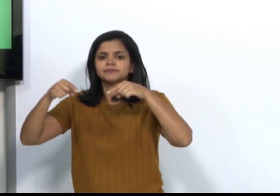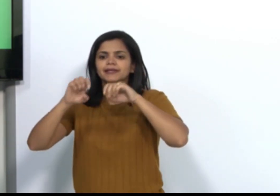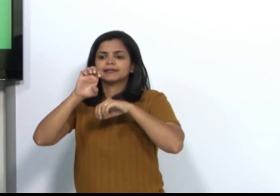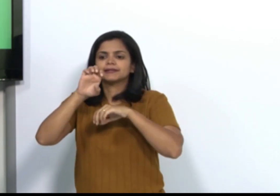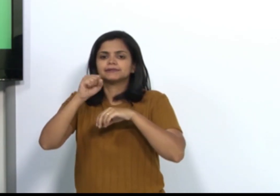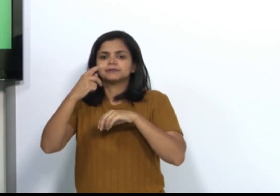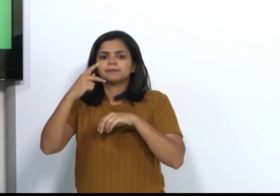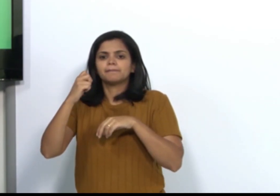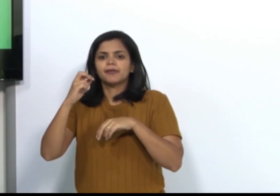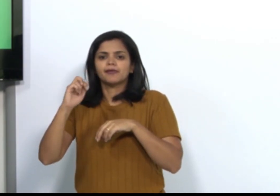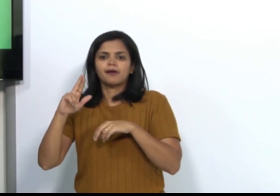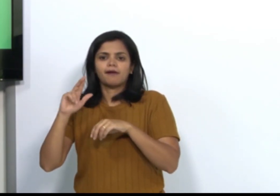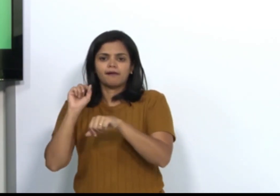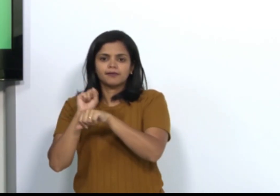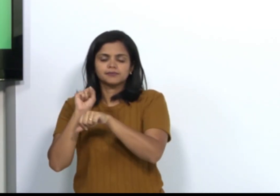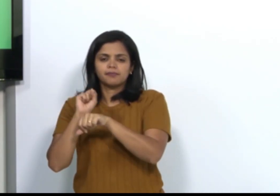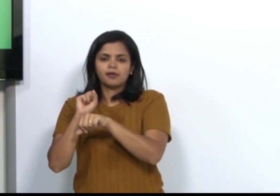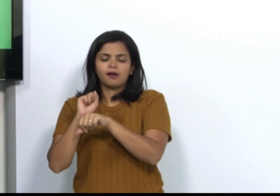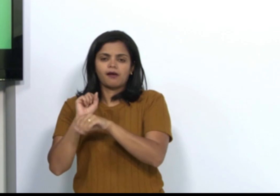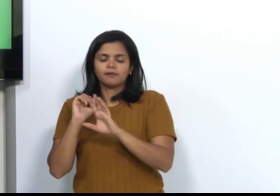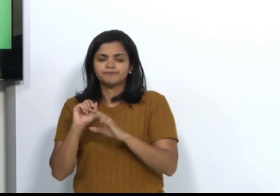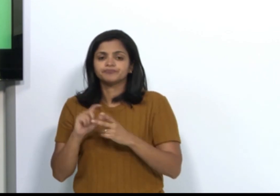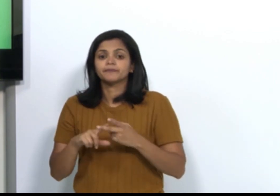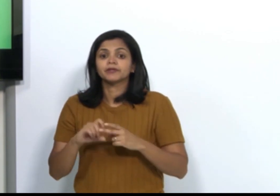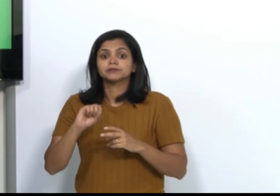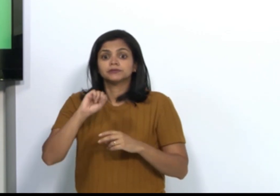Então, na transcrição, você coloca o símbolo